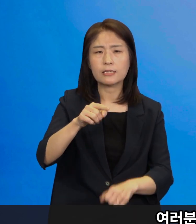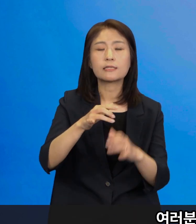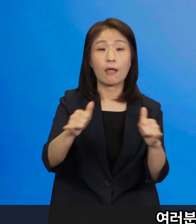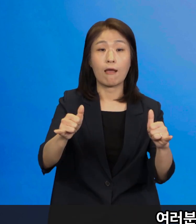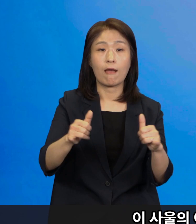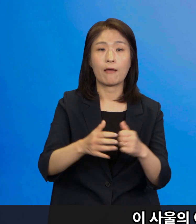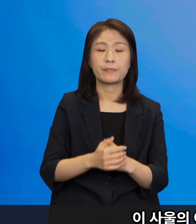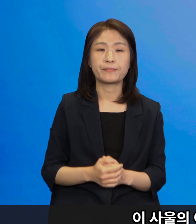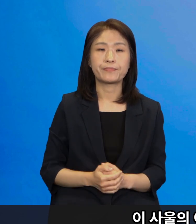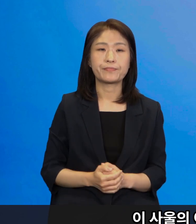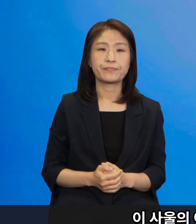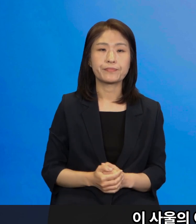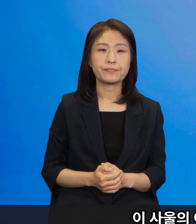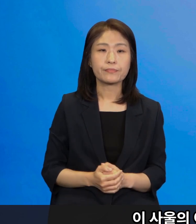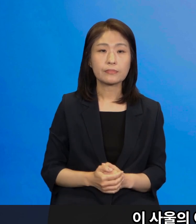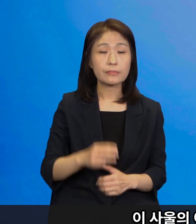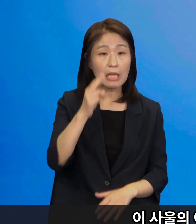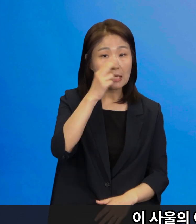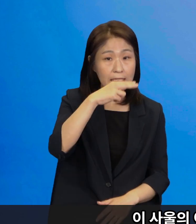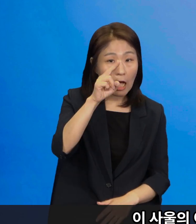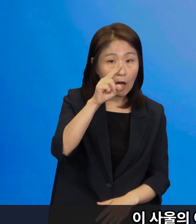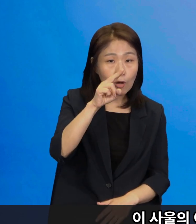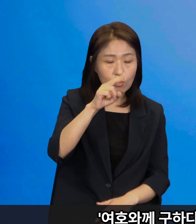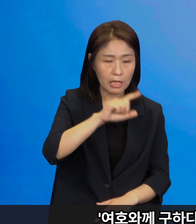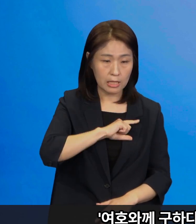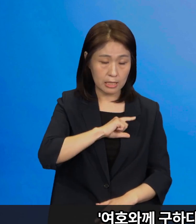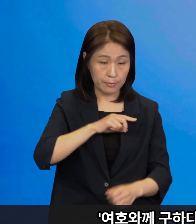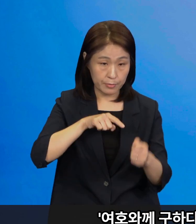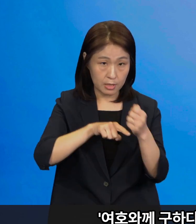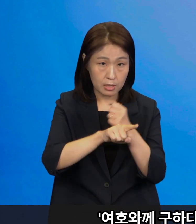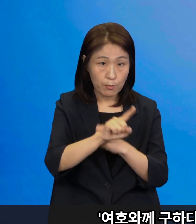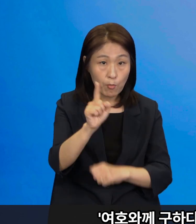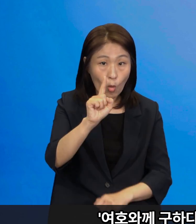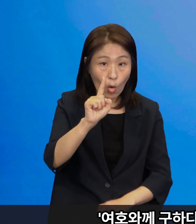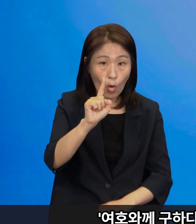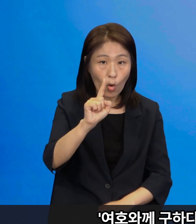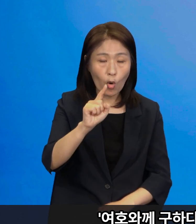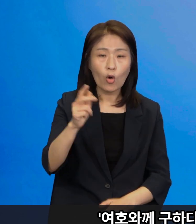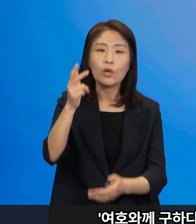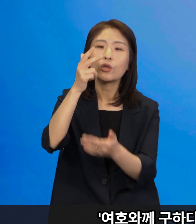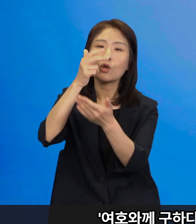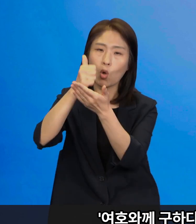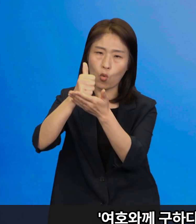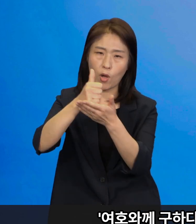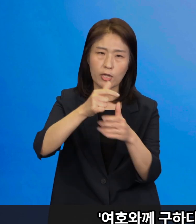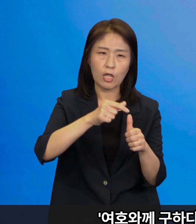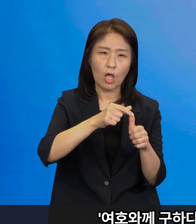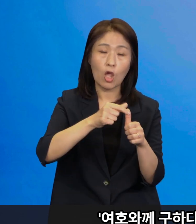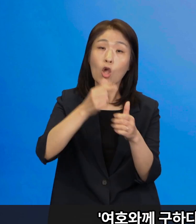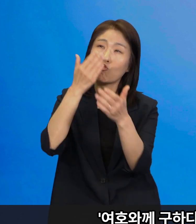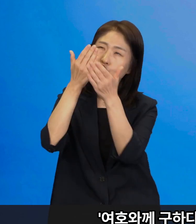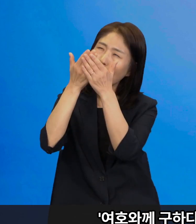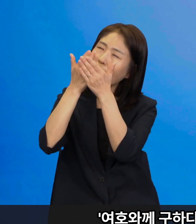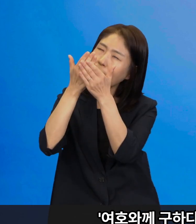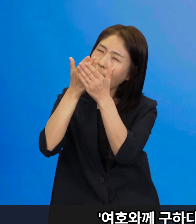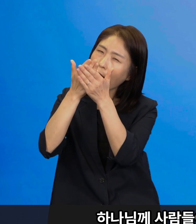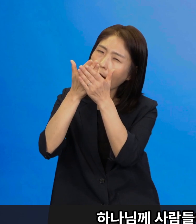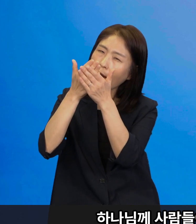아셔야 되겠습니다. 이 사울의 이름의 뜻이 무엇이냐면 여호와께 구하다라는 의미입니다.